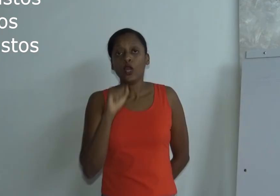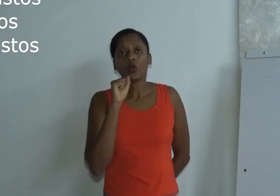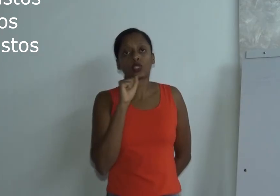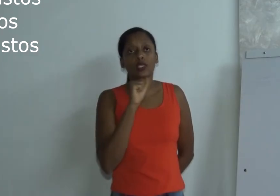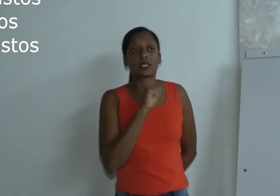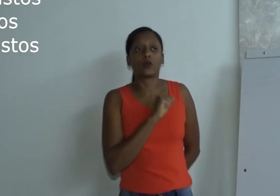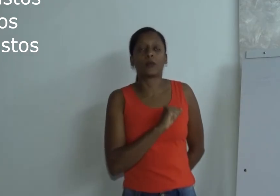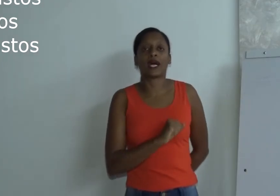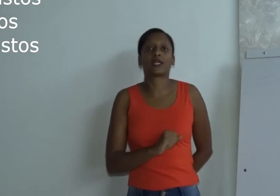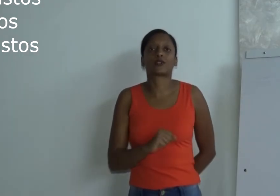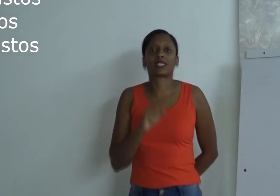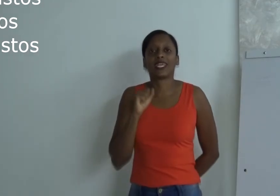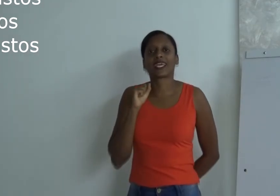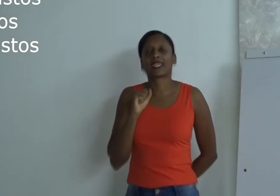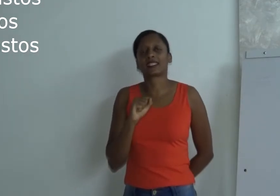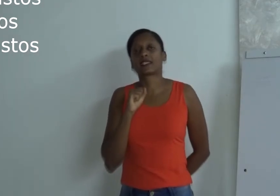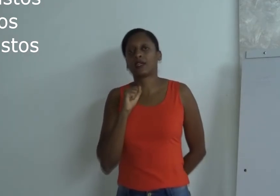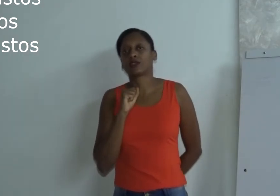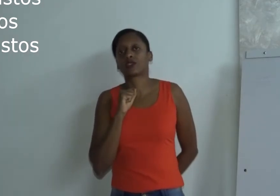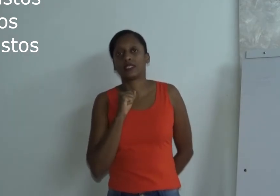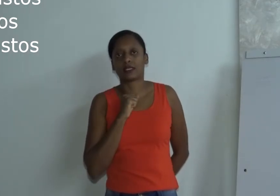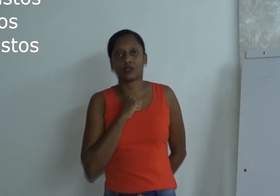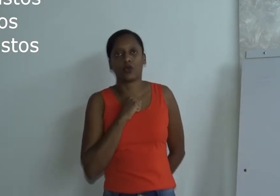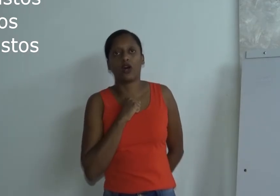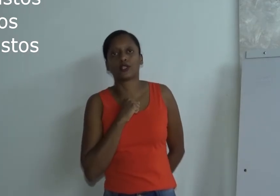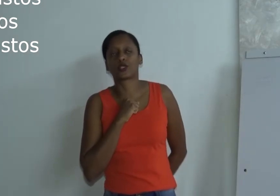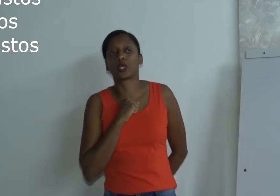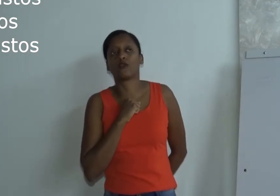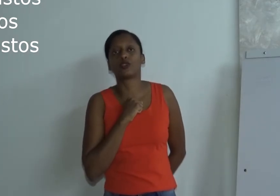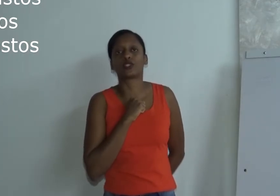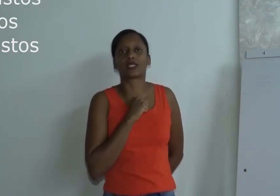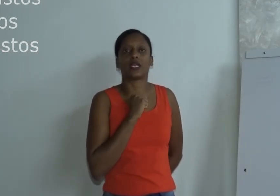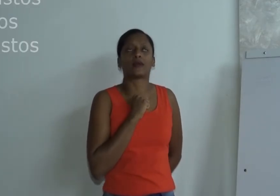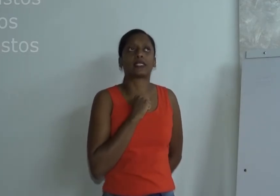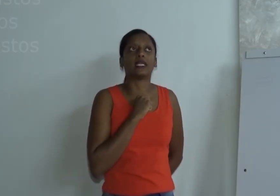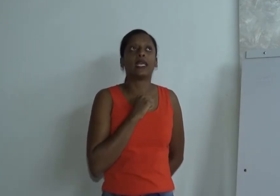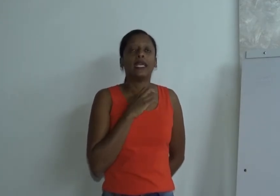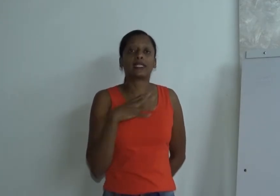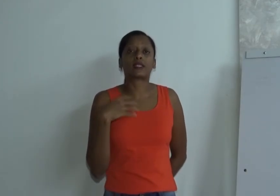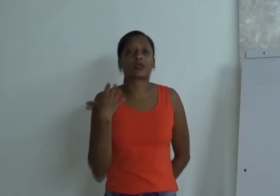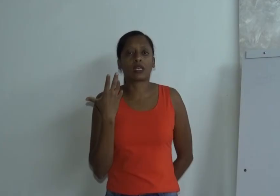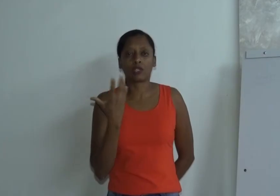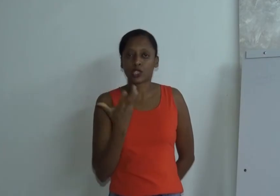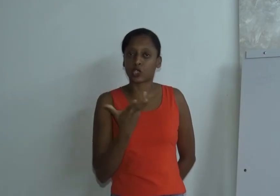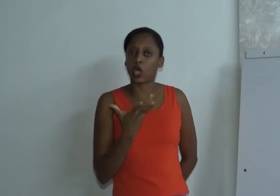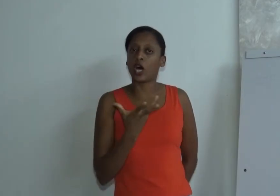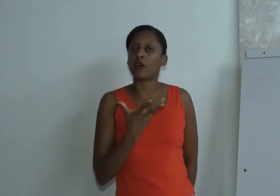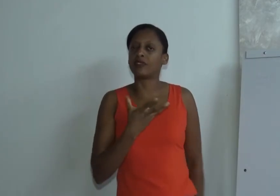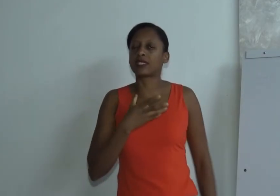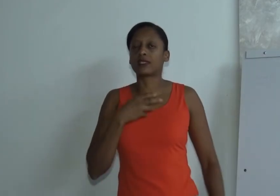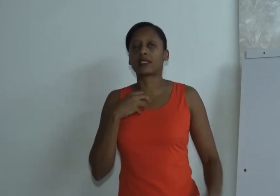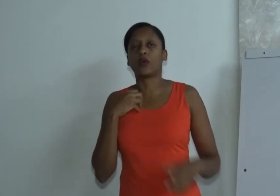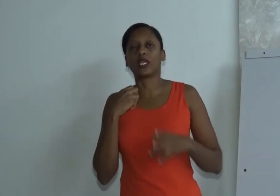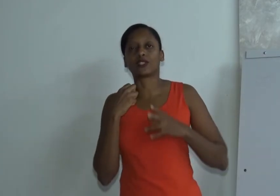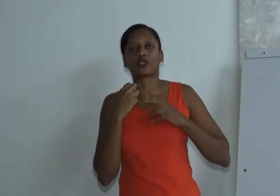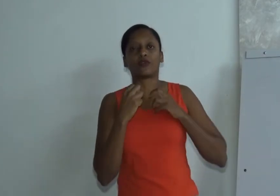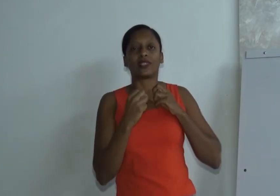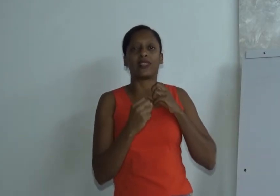Os osteoblastos seriam aquelas células do tecido ósseo que eu vou dizer assim, que são células jovens, que estão em